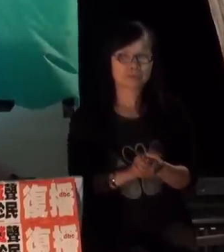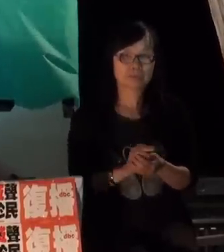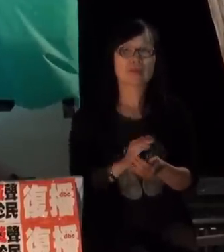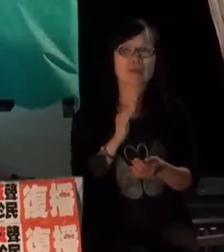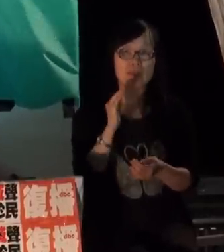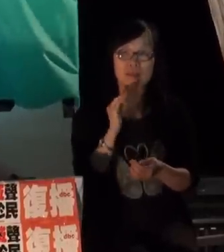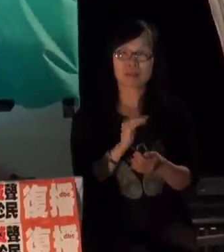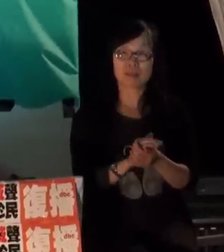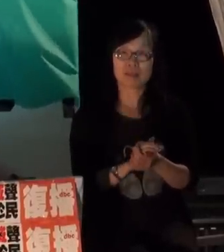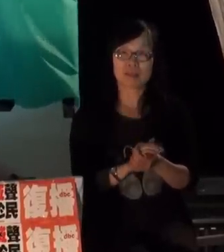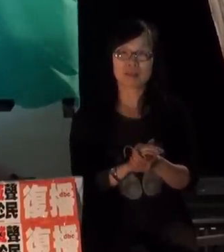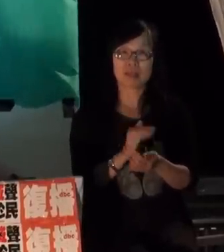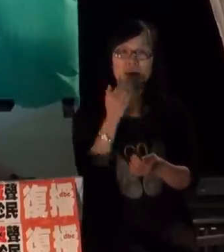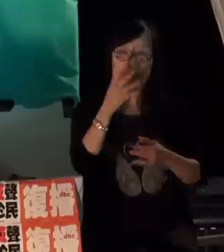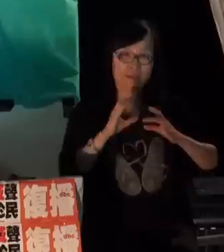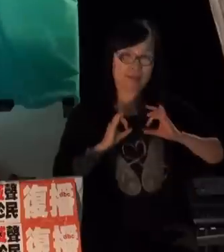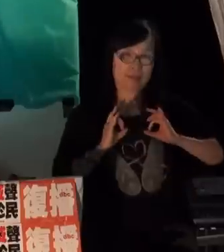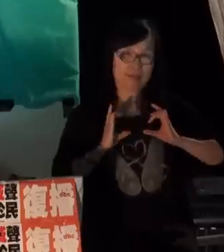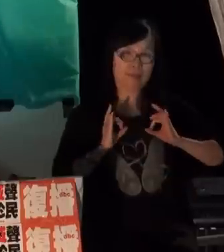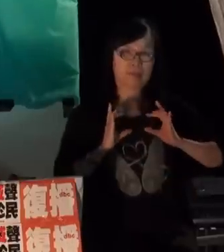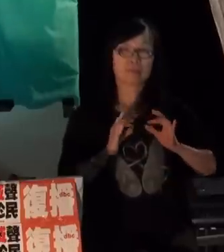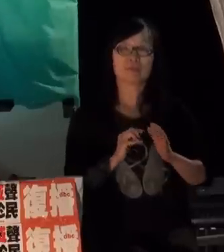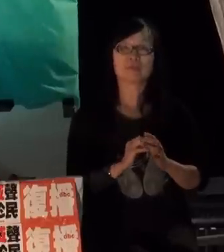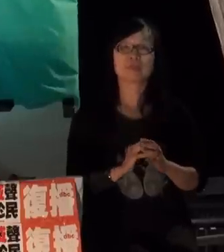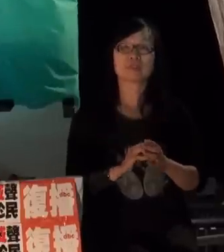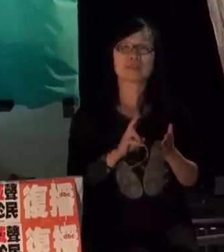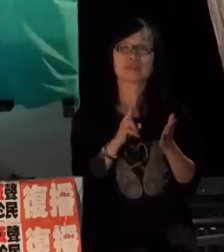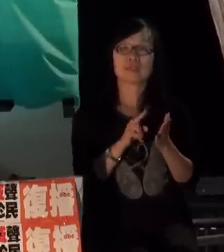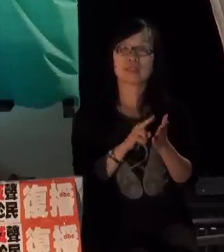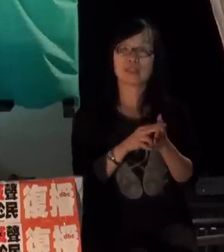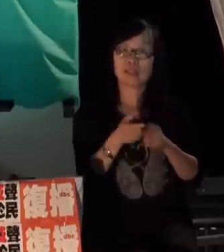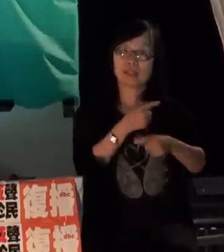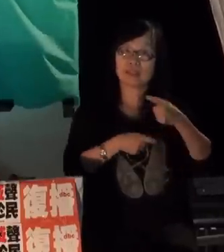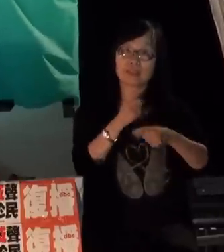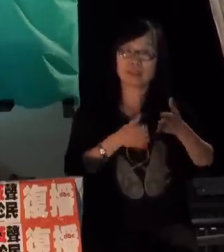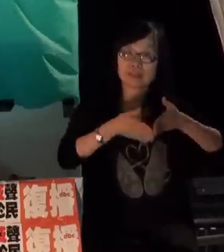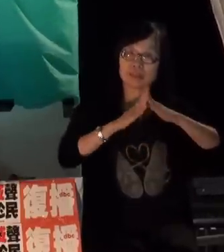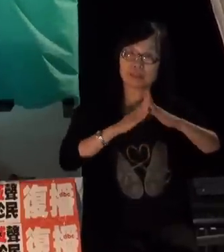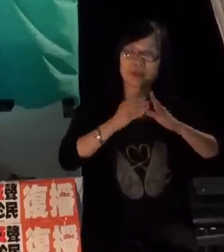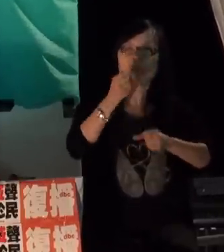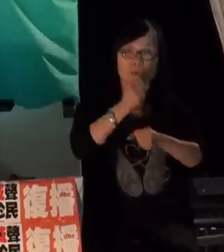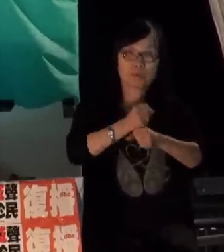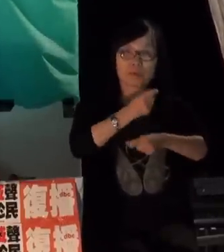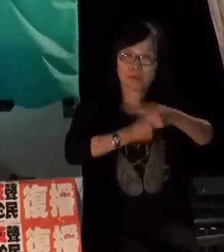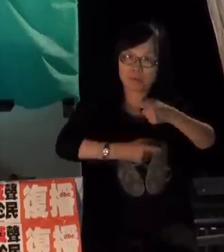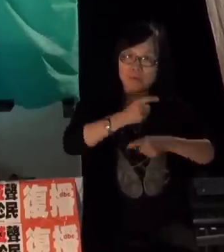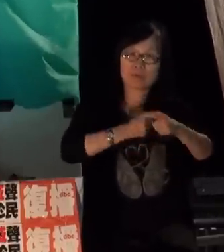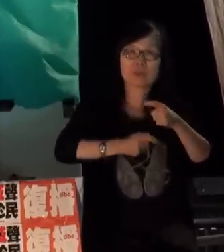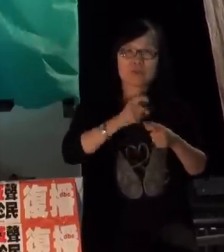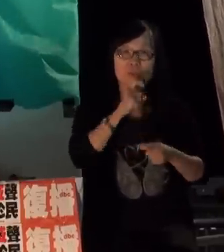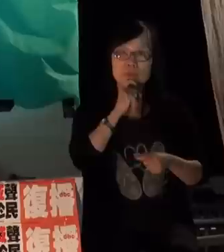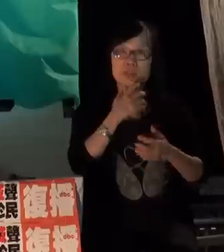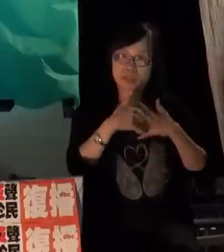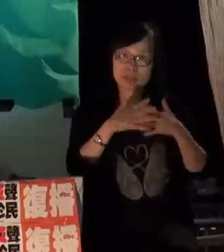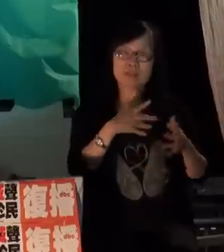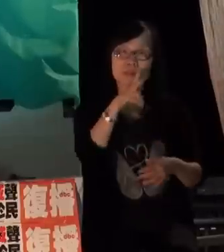個、私人嘅、企業，佢經營嘅嘢一出咗事，政府係